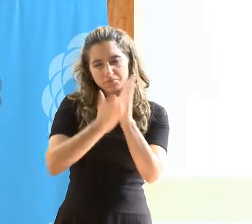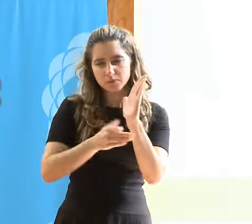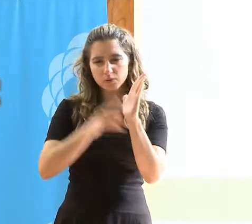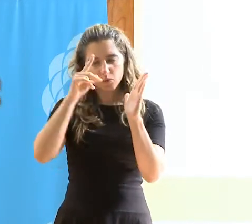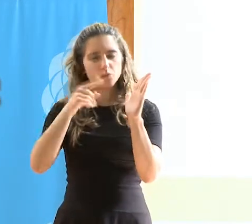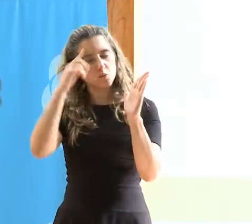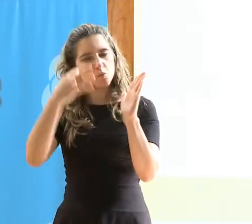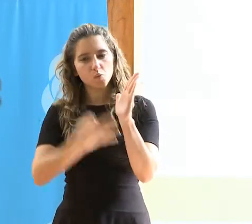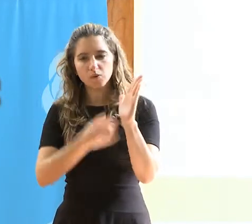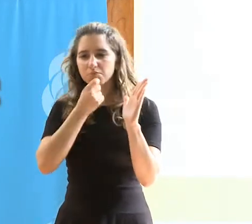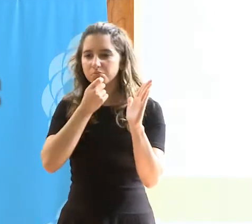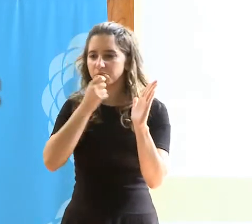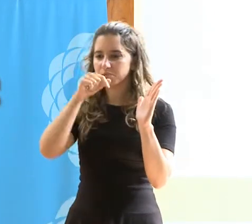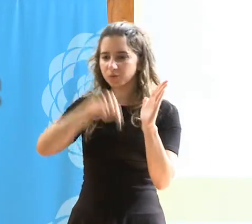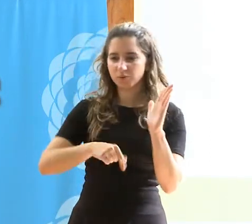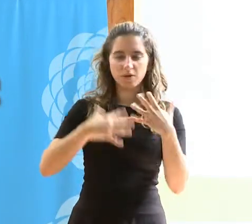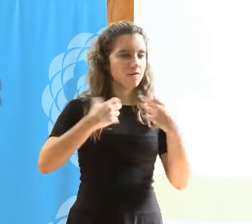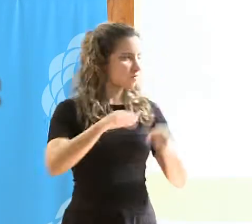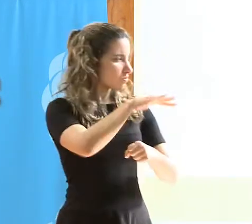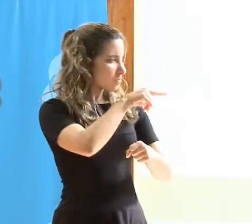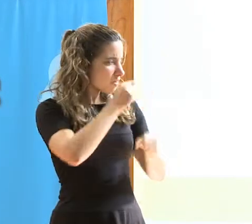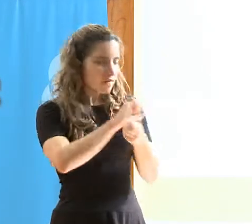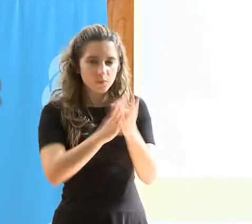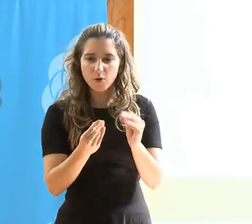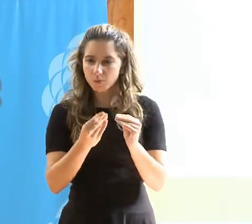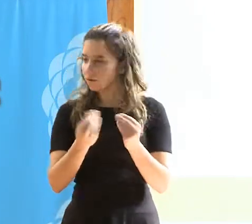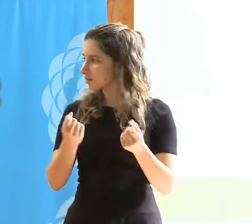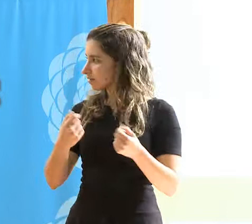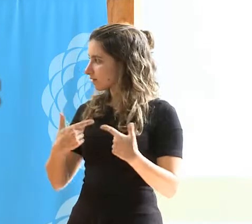gestando, como los que está gestando la Defensoría del Público.